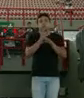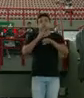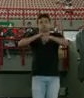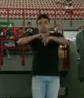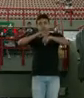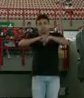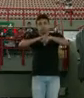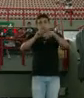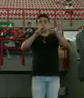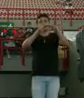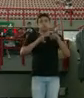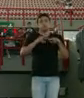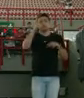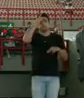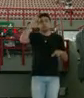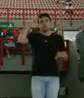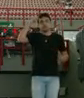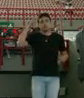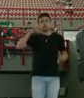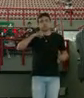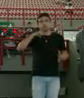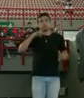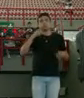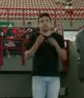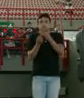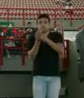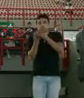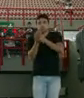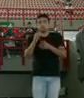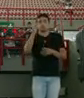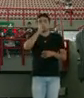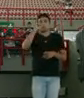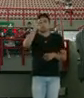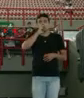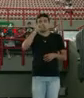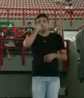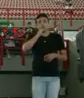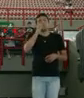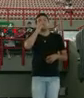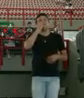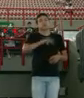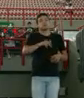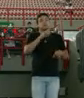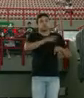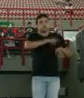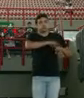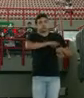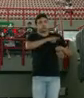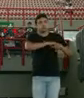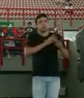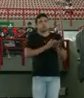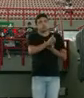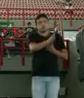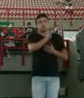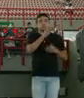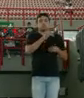urina. Por isso que a galera, quando está tomando a cervejinha, é uma mijadeira, não é não? É